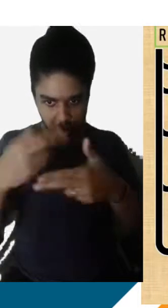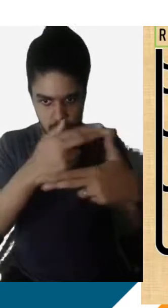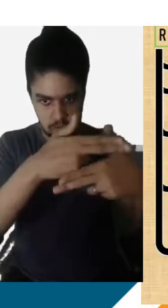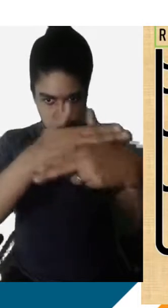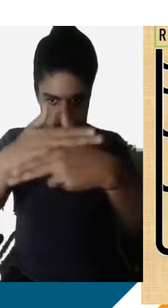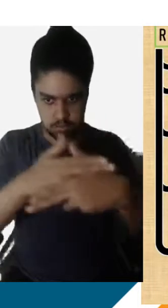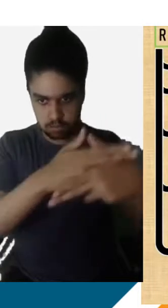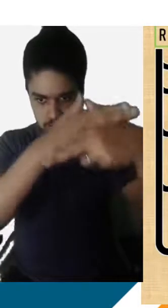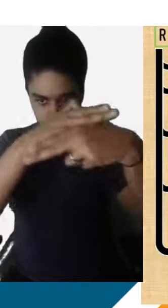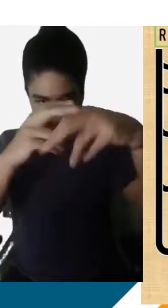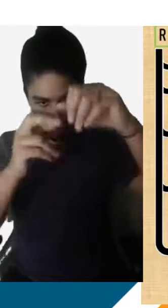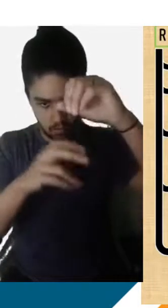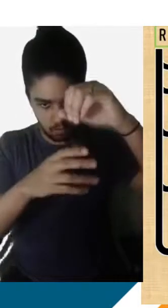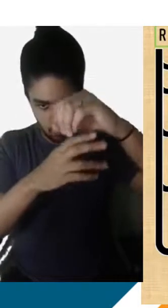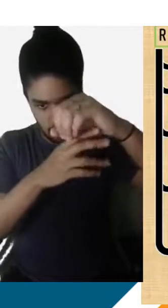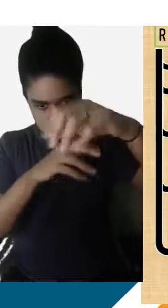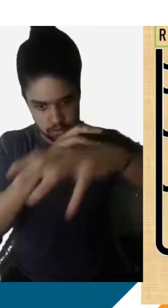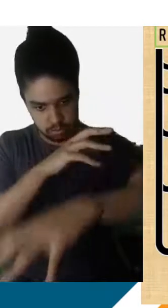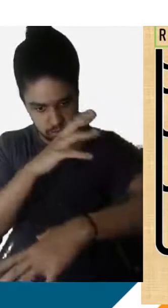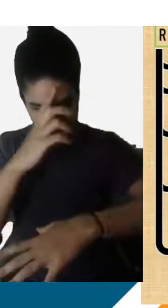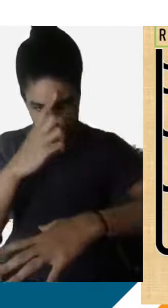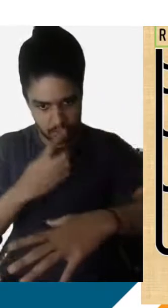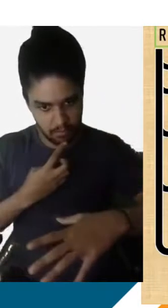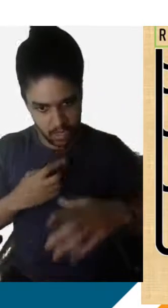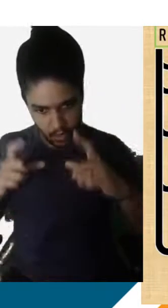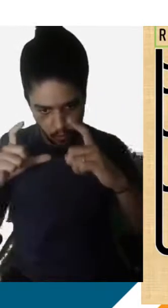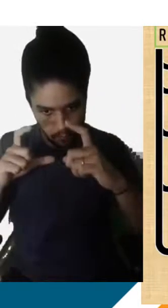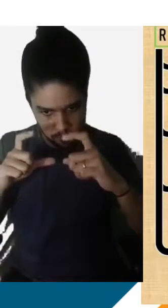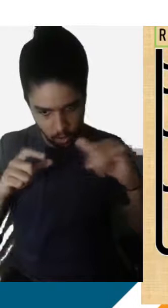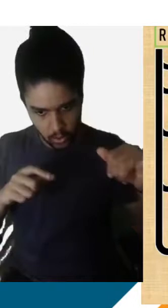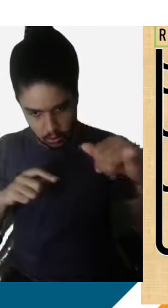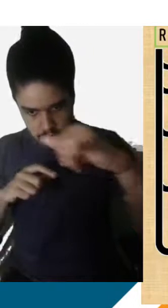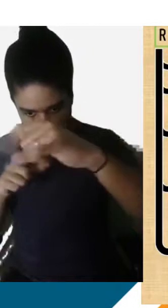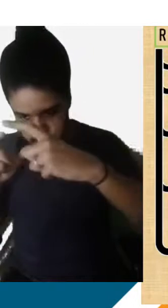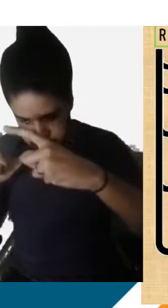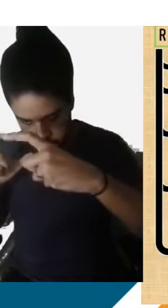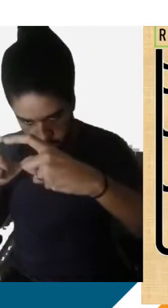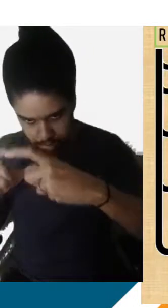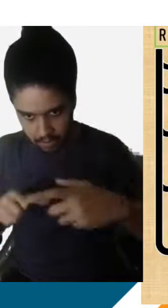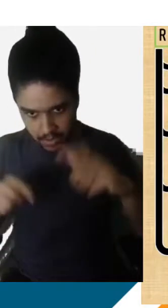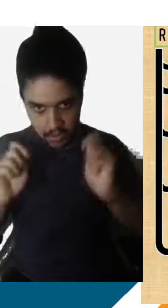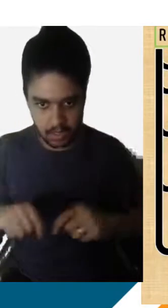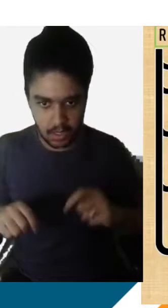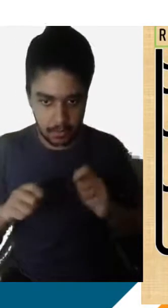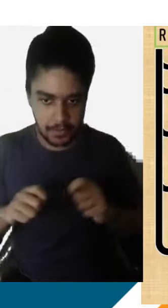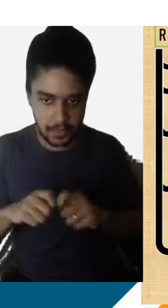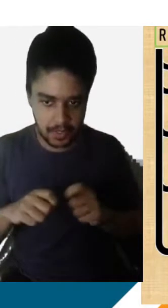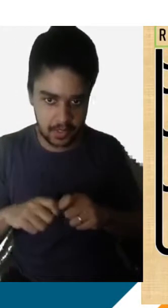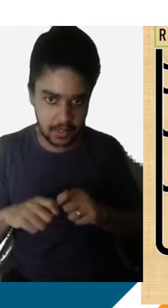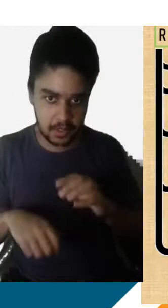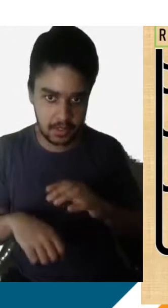de imagem de satélite, de fotos aéreas, foi que permitiu